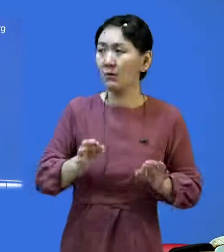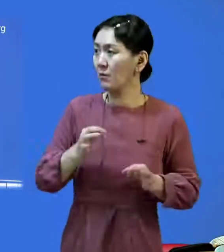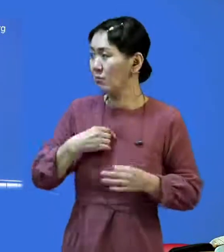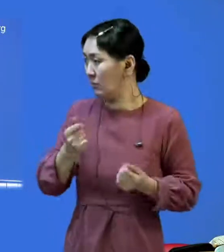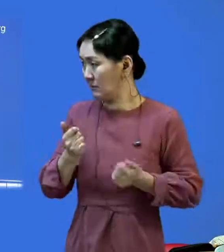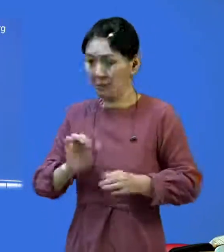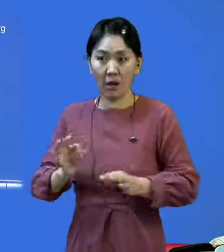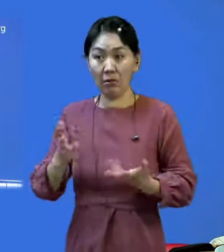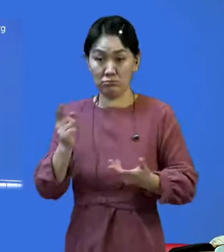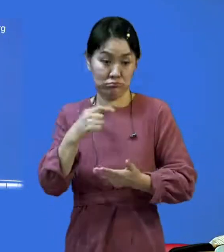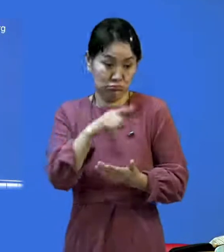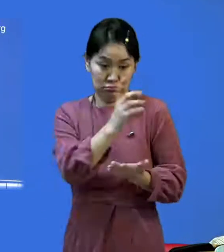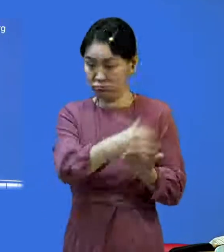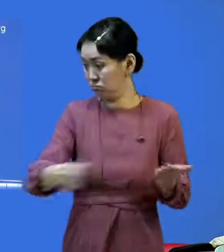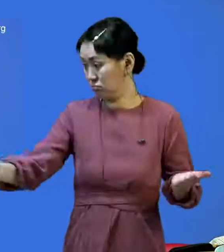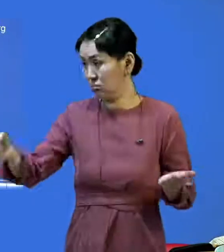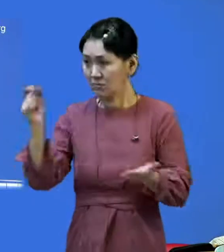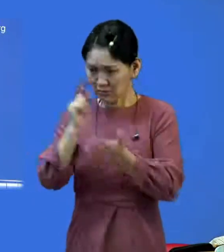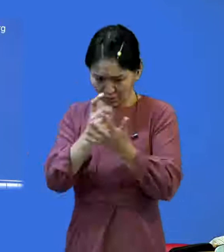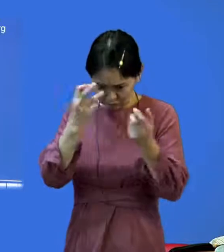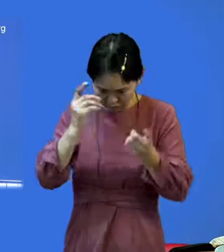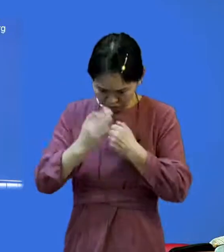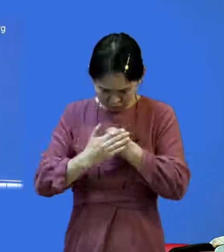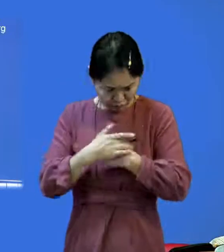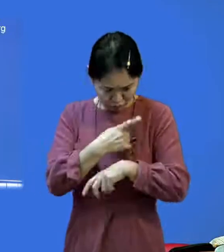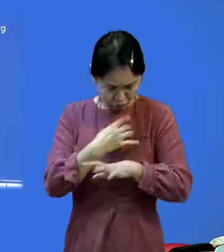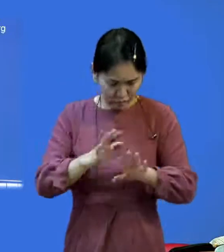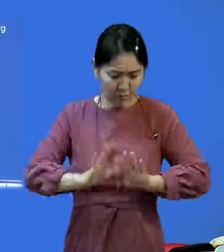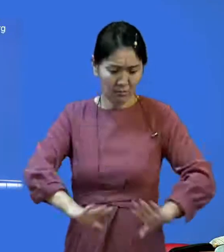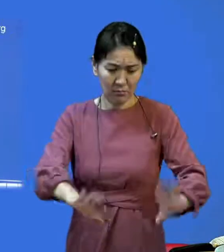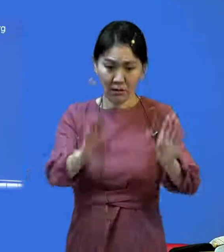тийм олон үйл явдал гарч байна. Одоо ч гарсаар байна.